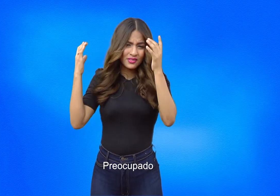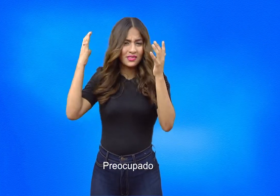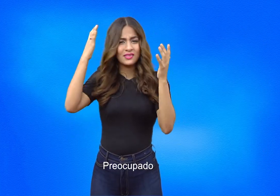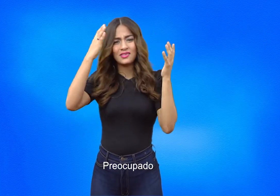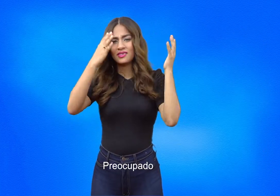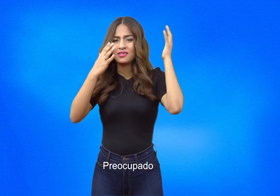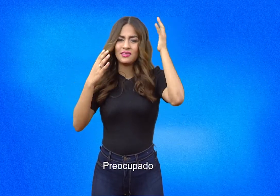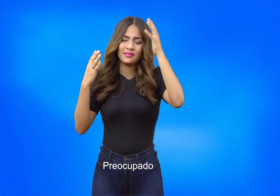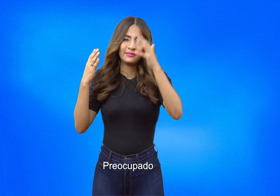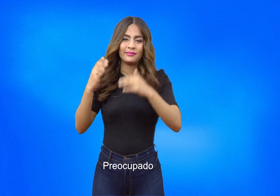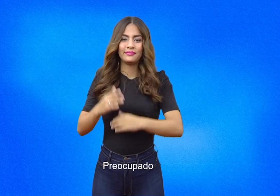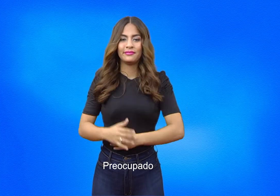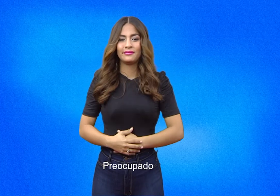Preocupado.